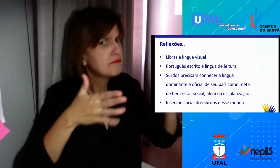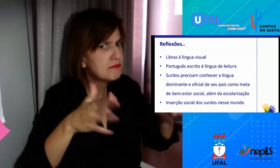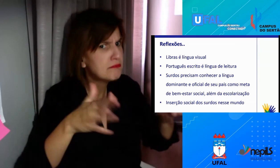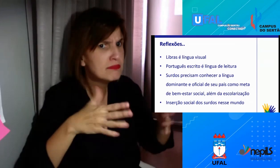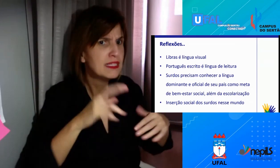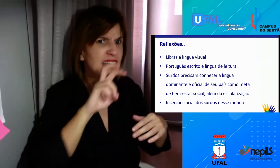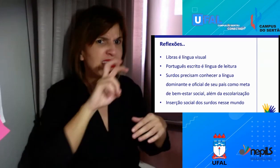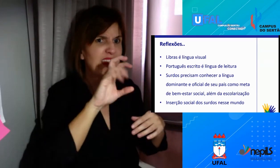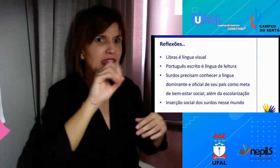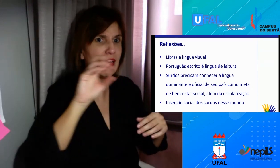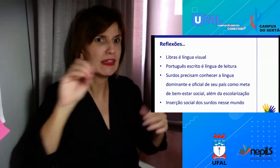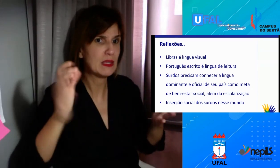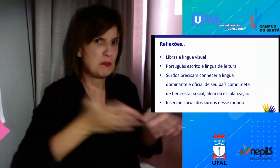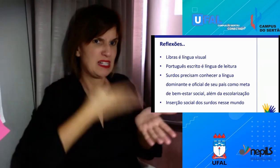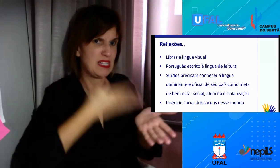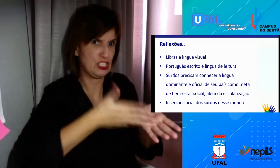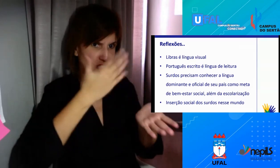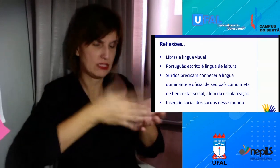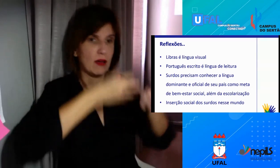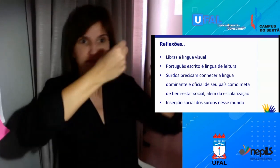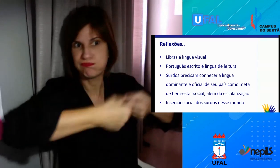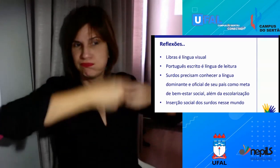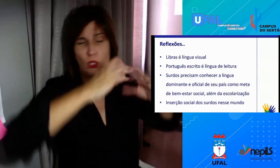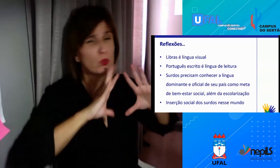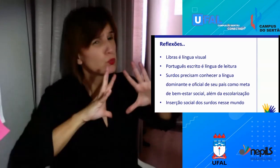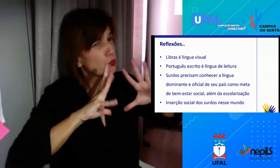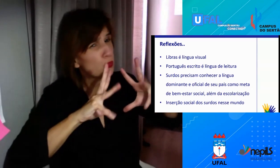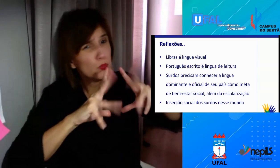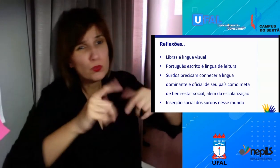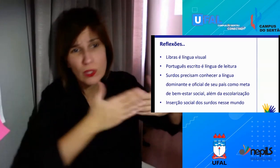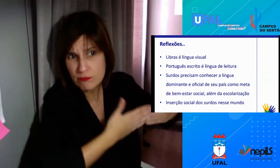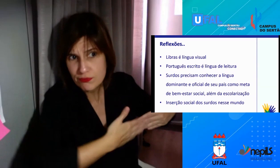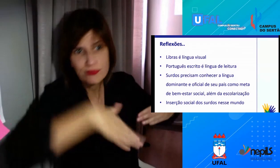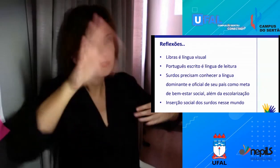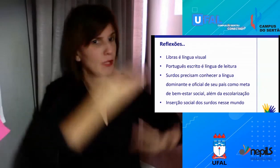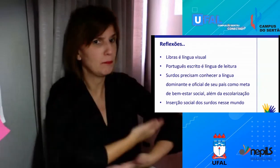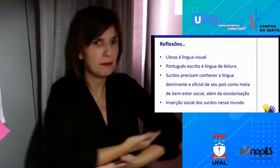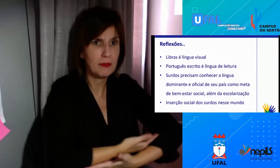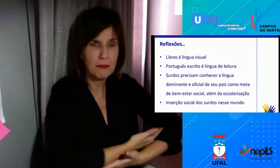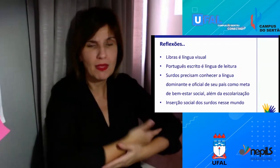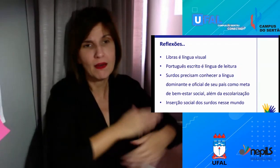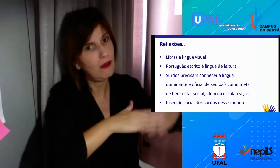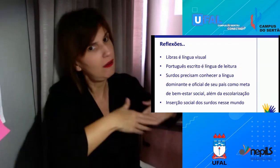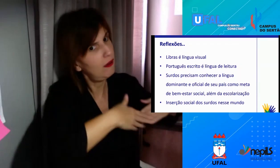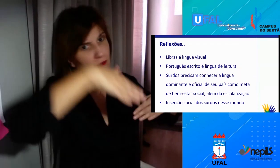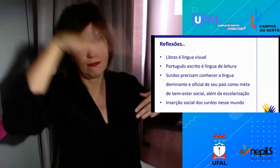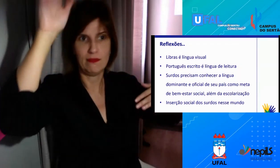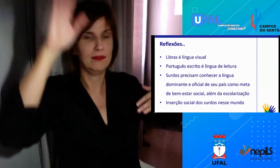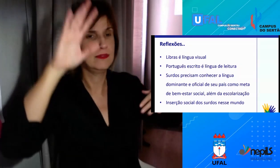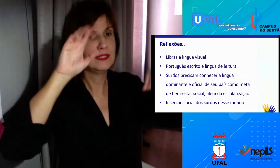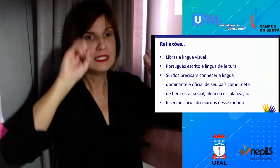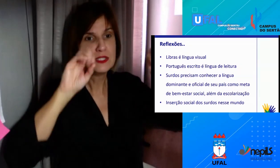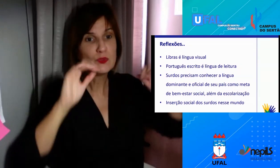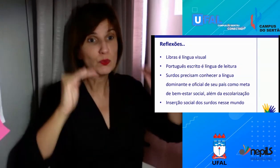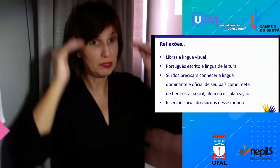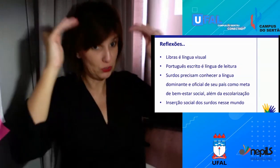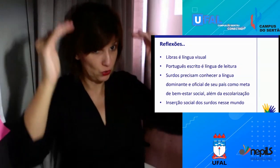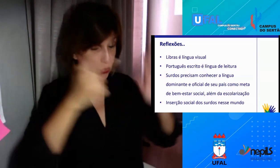diferentes possibilidades. Então, nós temos um documento aí de 500 páginas, com